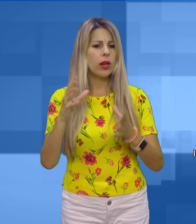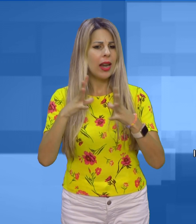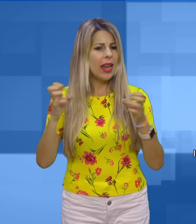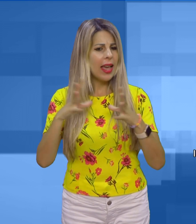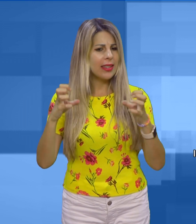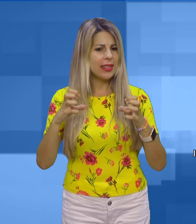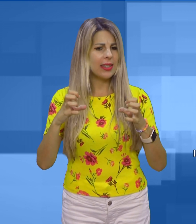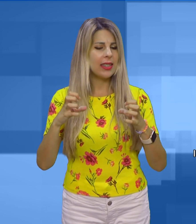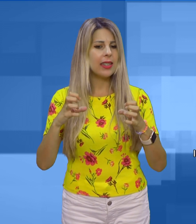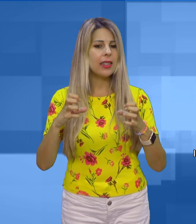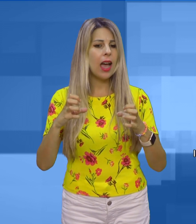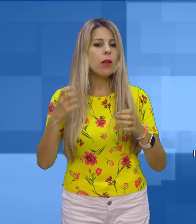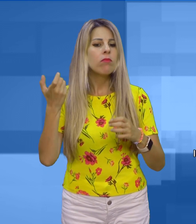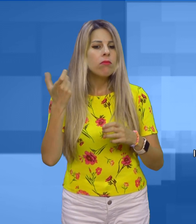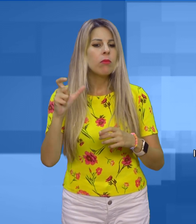ai pazienti e alle famiglie.